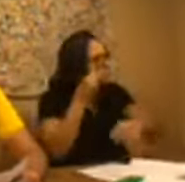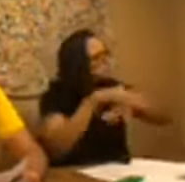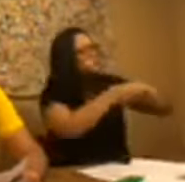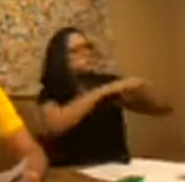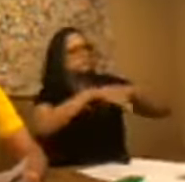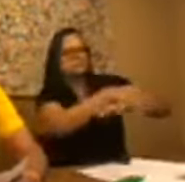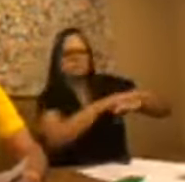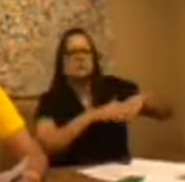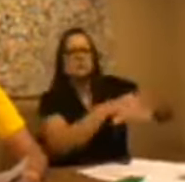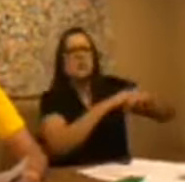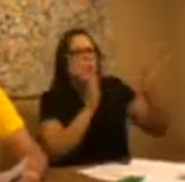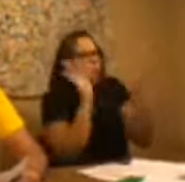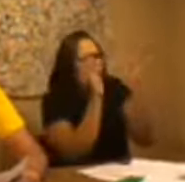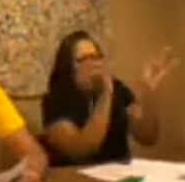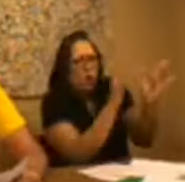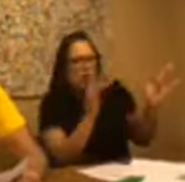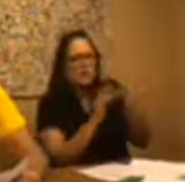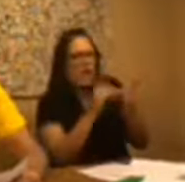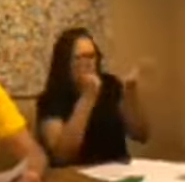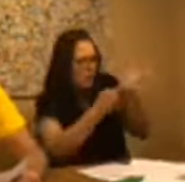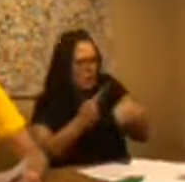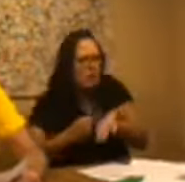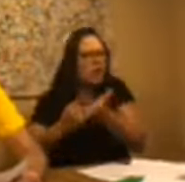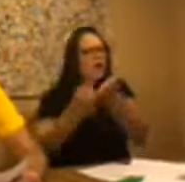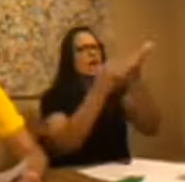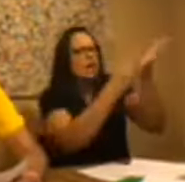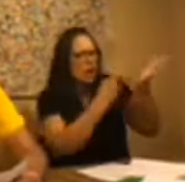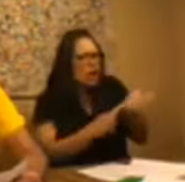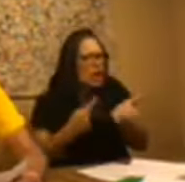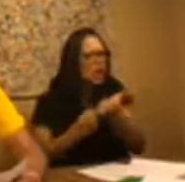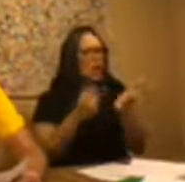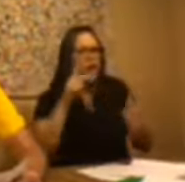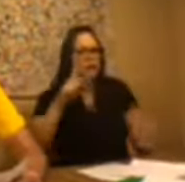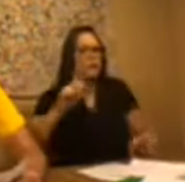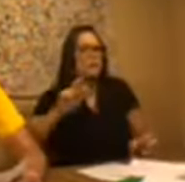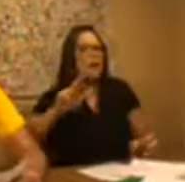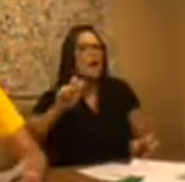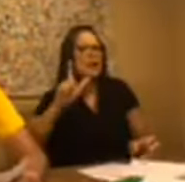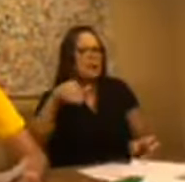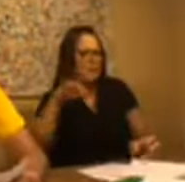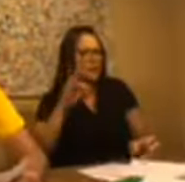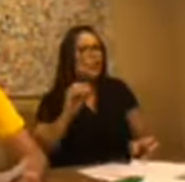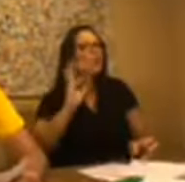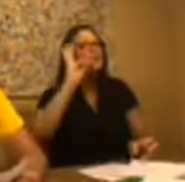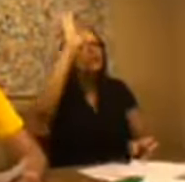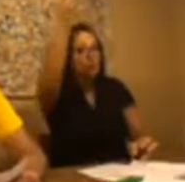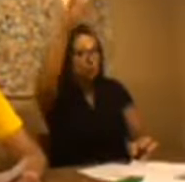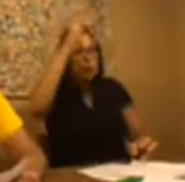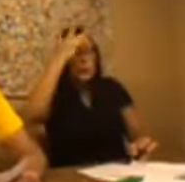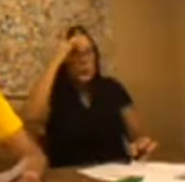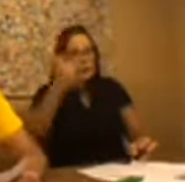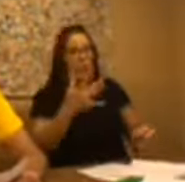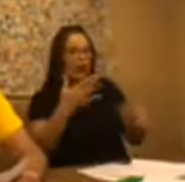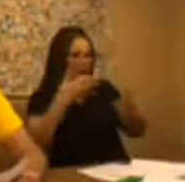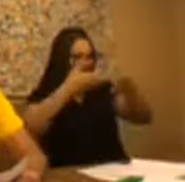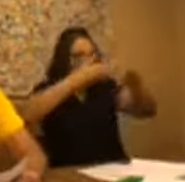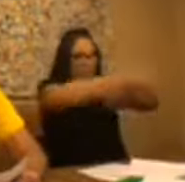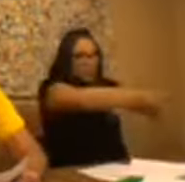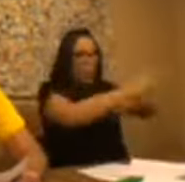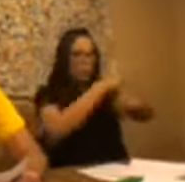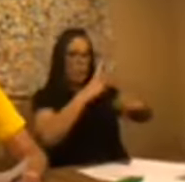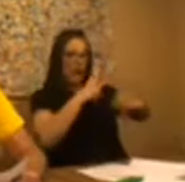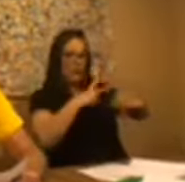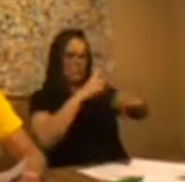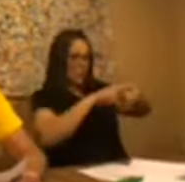para isso dado os contatos dela pegou vamos tipificar com o terrorismo coloquei invasão de terra qualquer